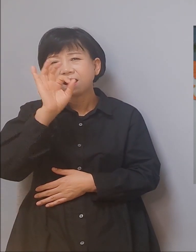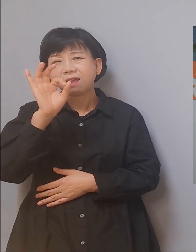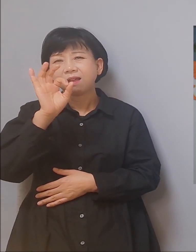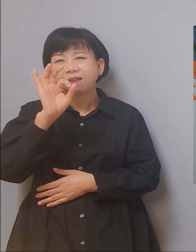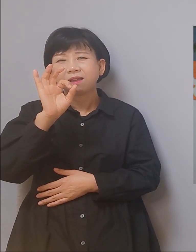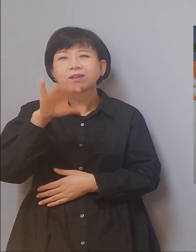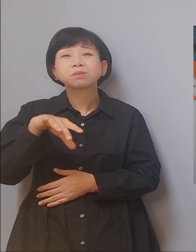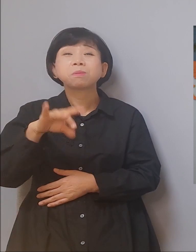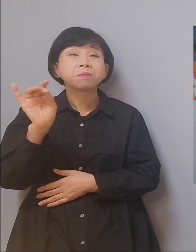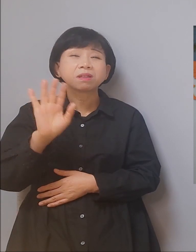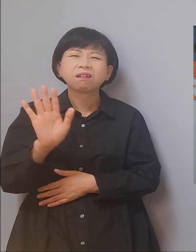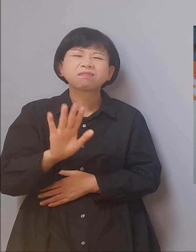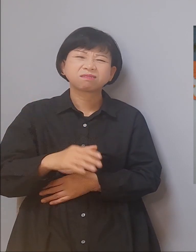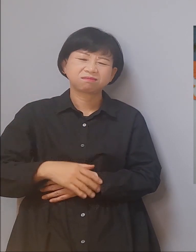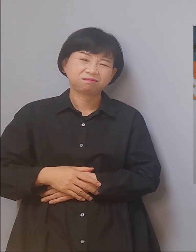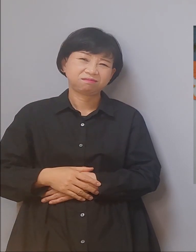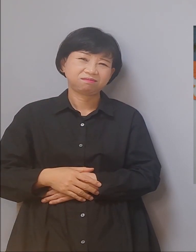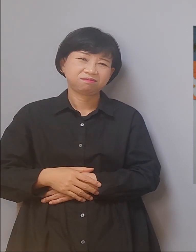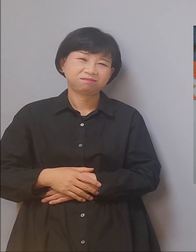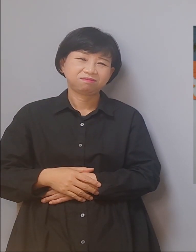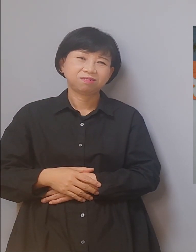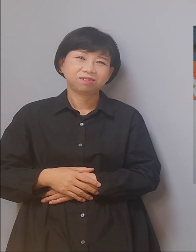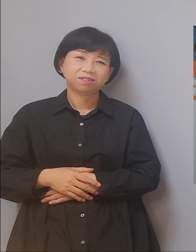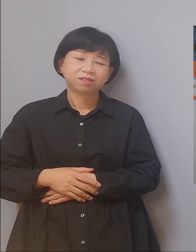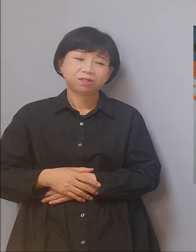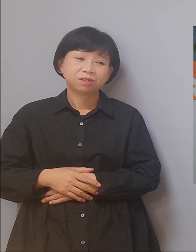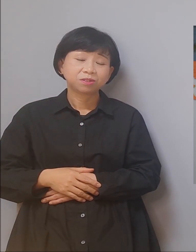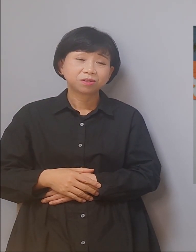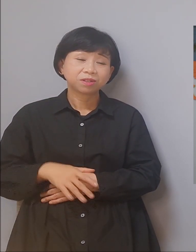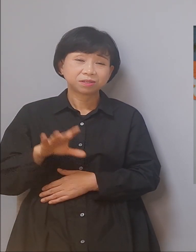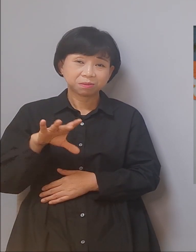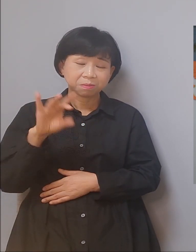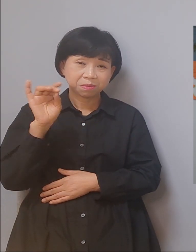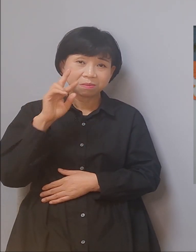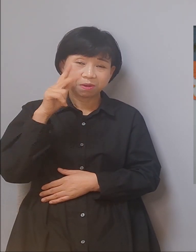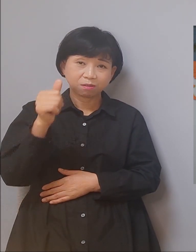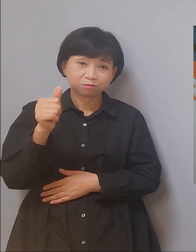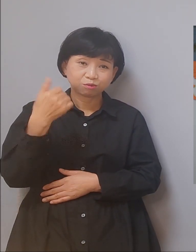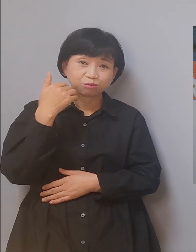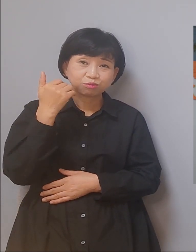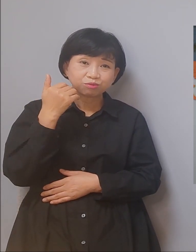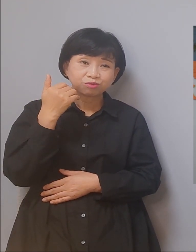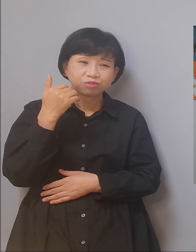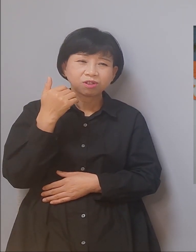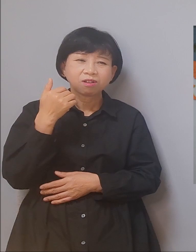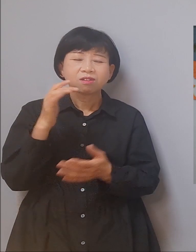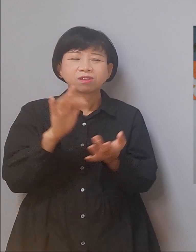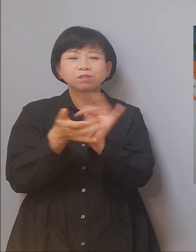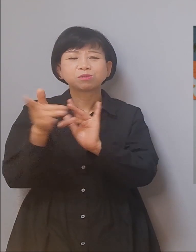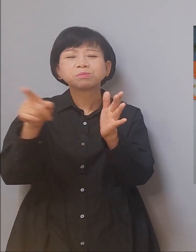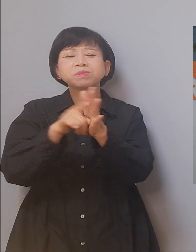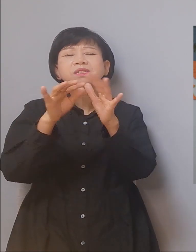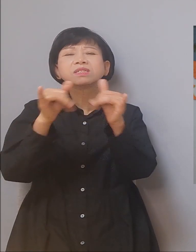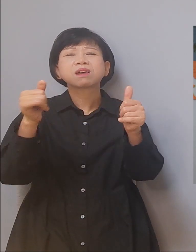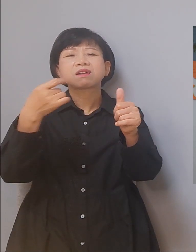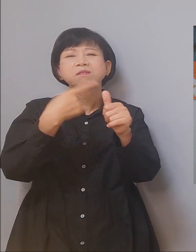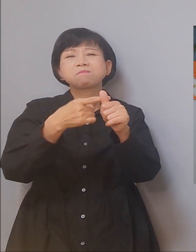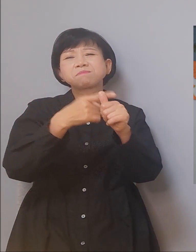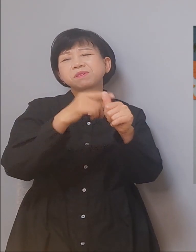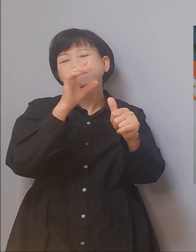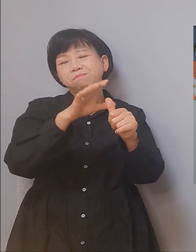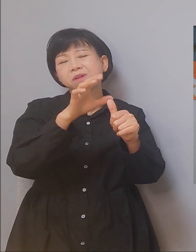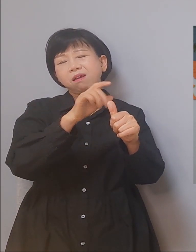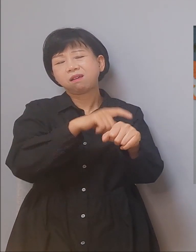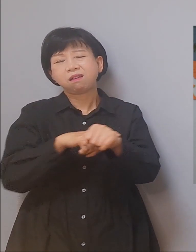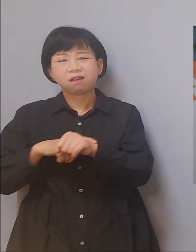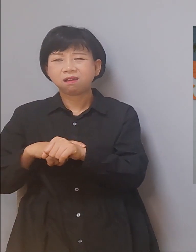아니었습니다. 하나님은 오히려 예수 그리스도의 사람들을 핍박했던 자들입니다. 그런 그에게 주님이 찾아가셨고,